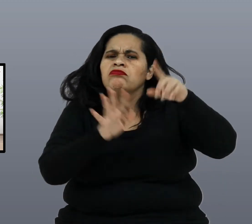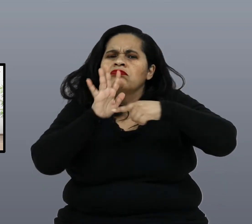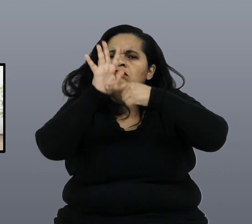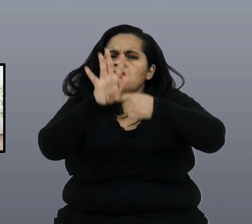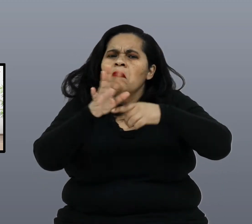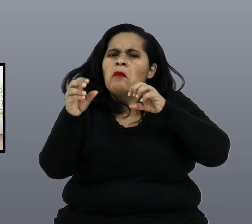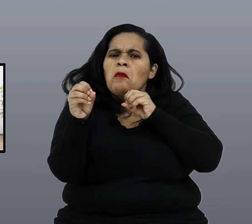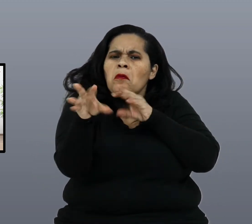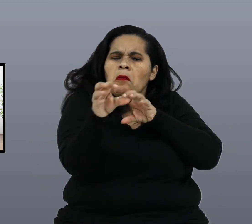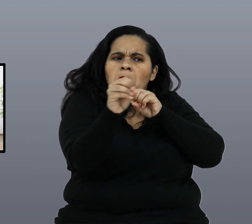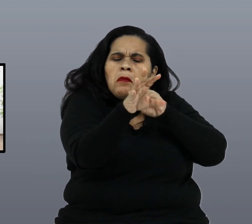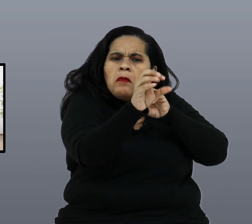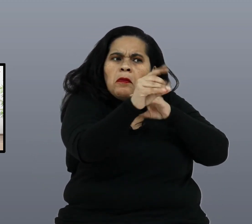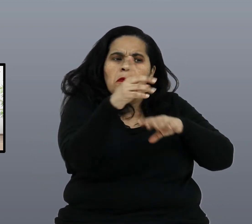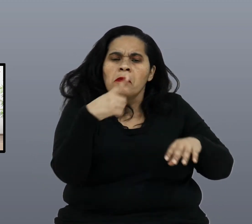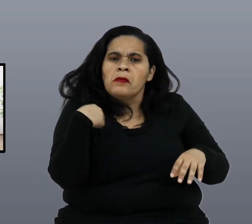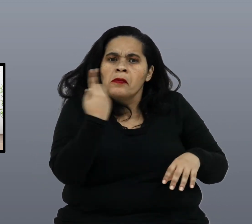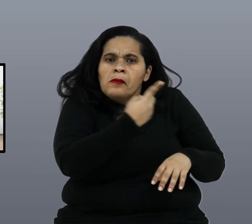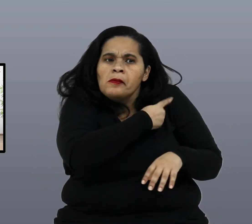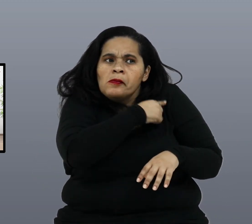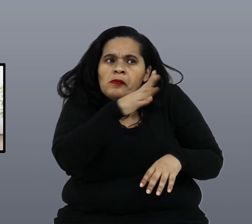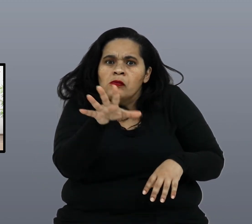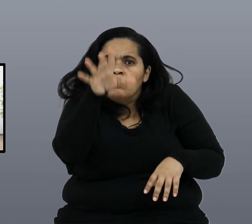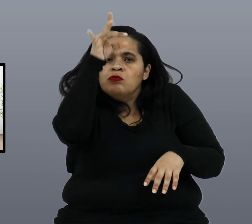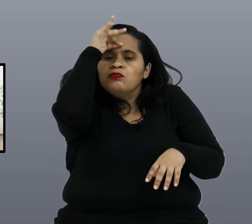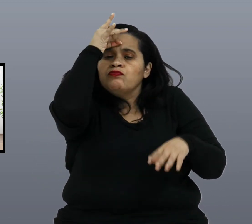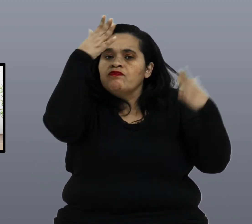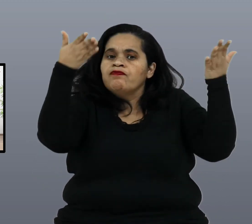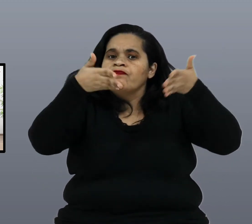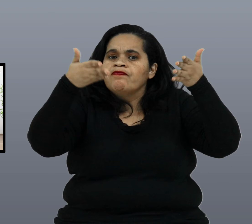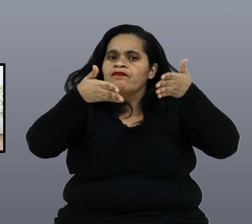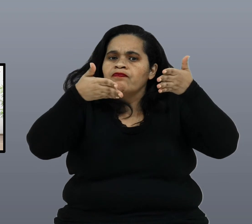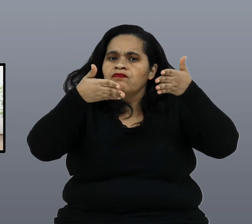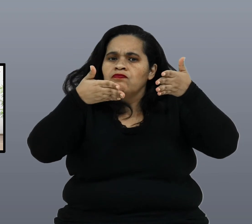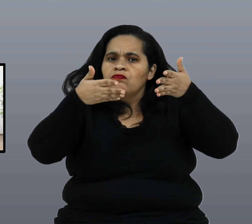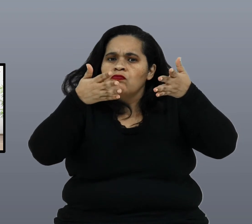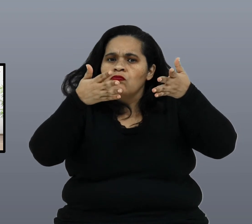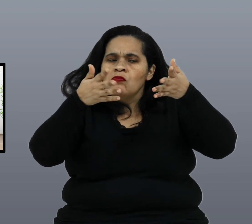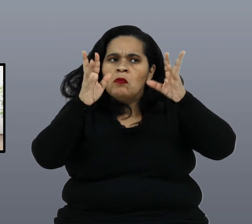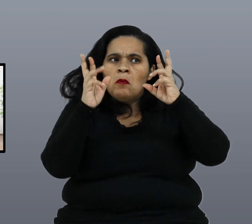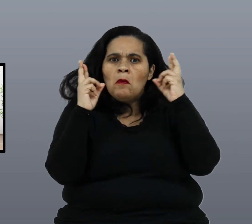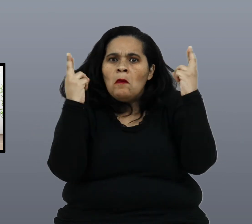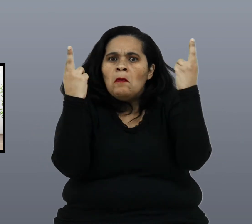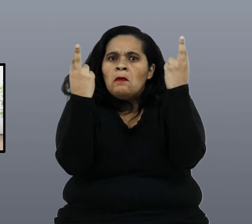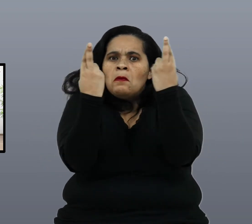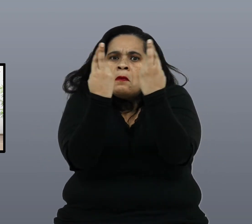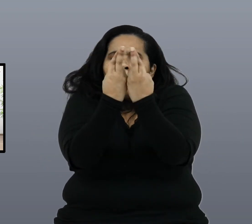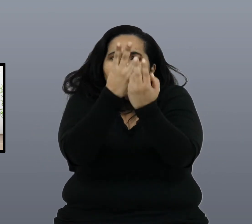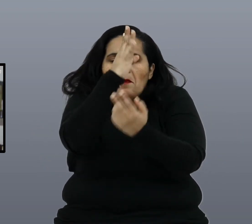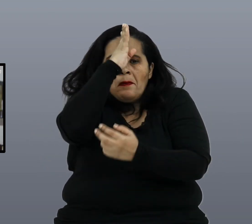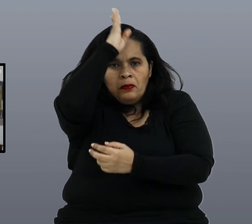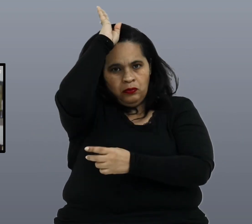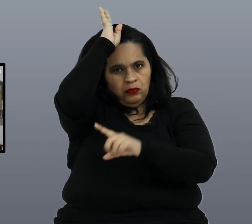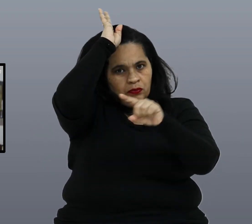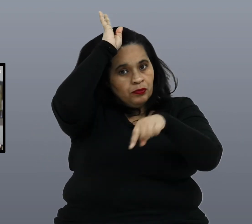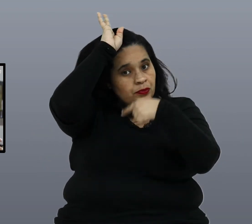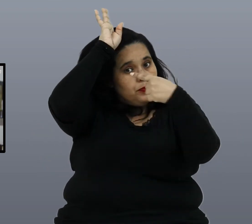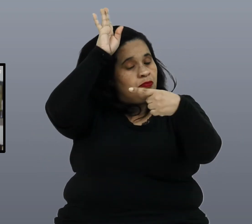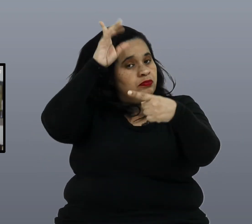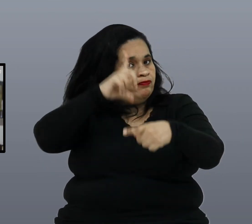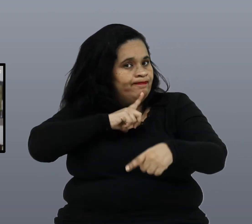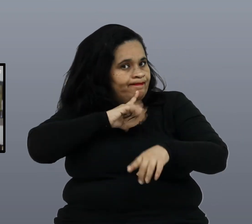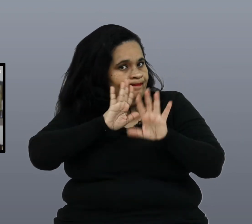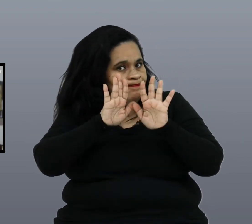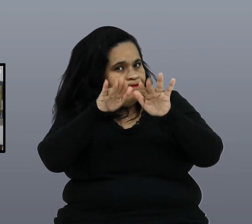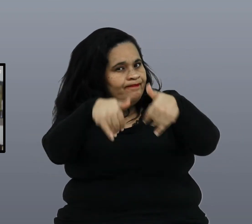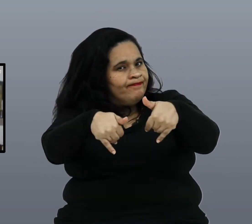gente com respeito ao Império Romano? É que o Império Romano, mesmo depois de ter um fim